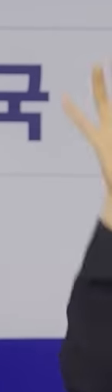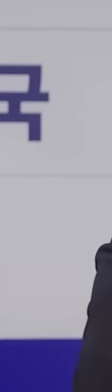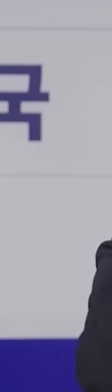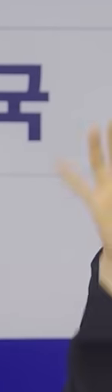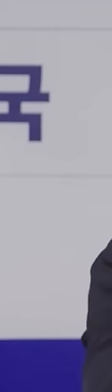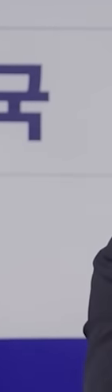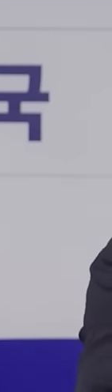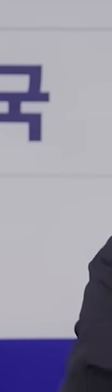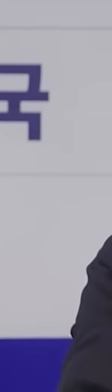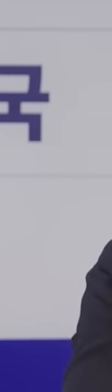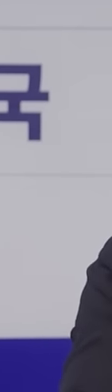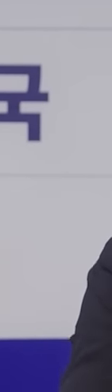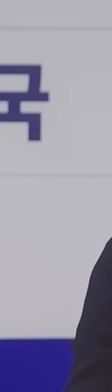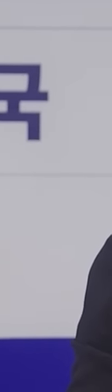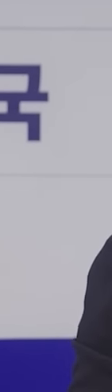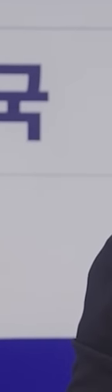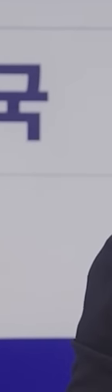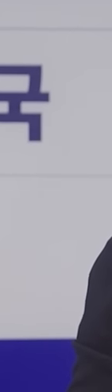있습니다.